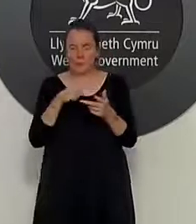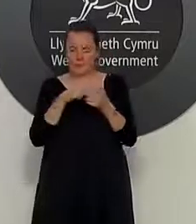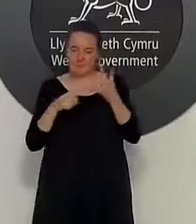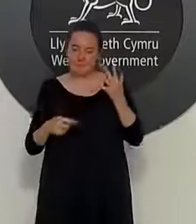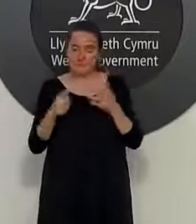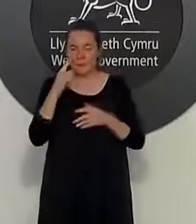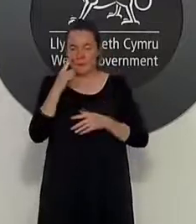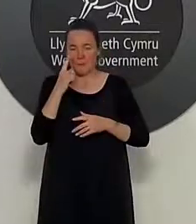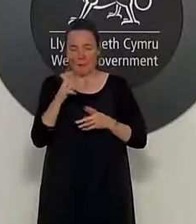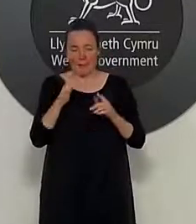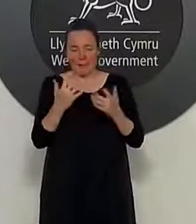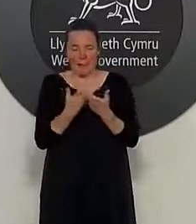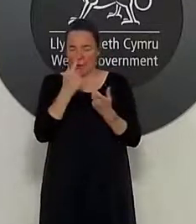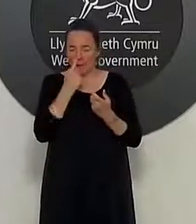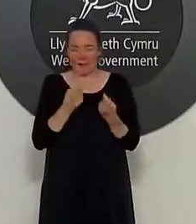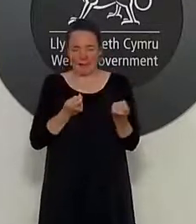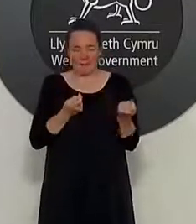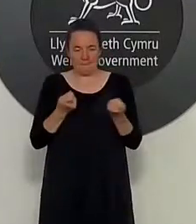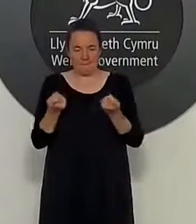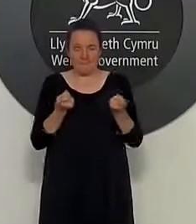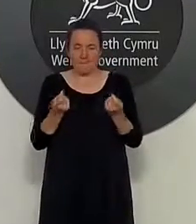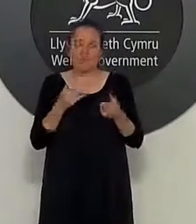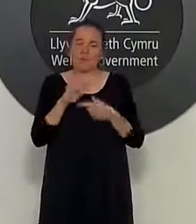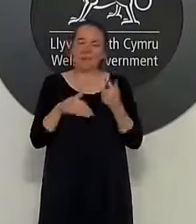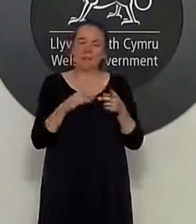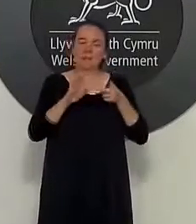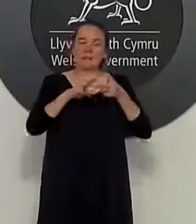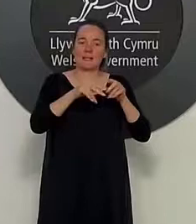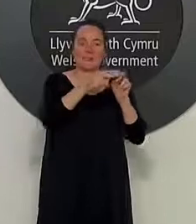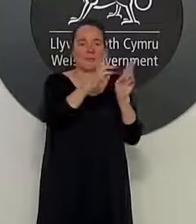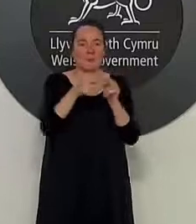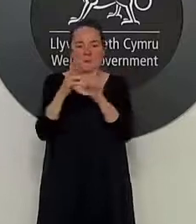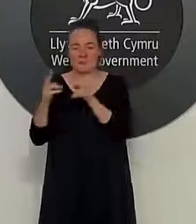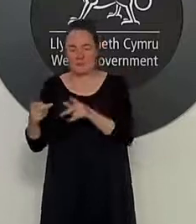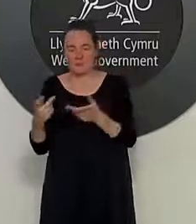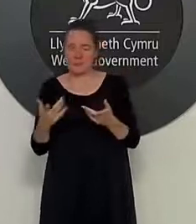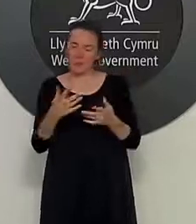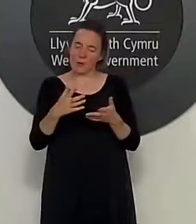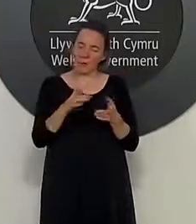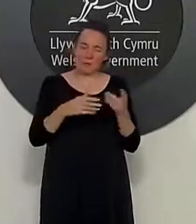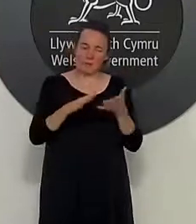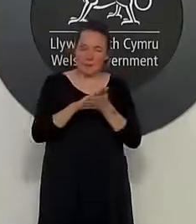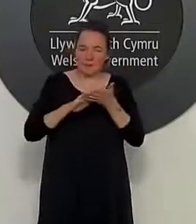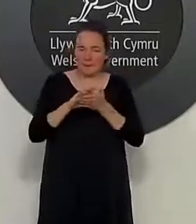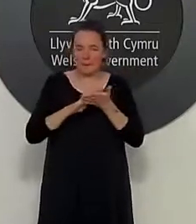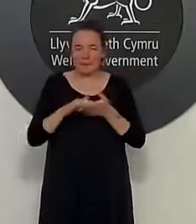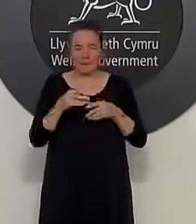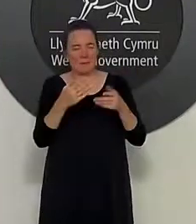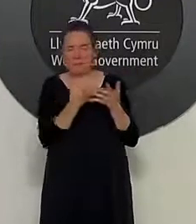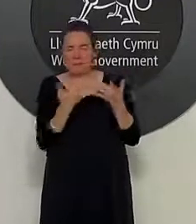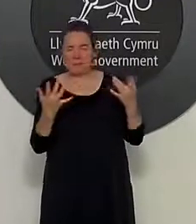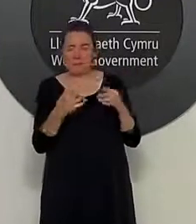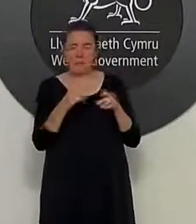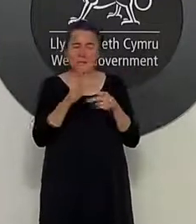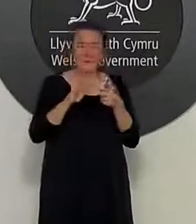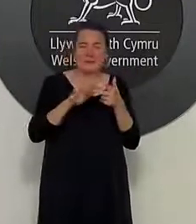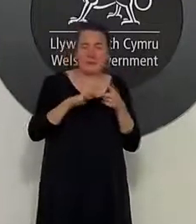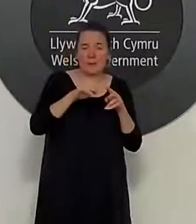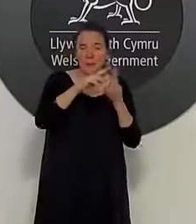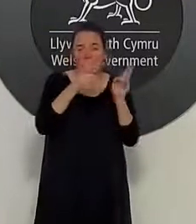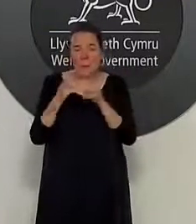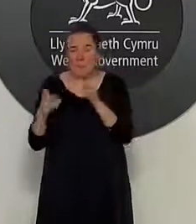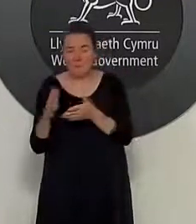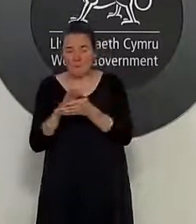a thai anfforddiadwy ac I wneud hynny ar fyrder. Rwy'n falch iawn o allu cyflwyno'r pecyn